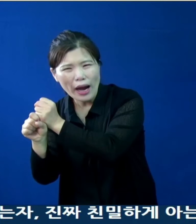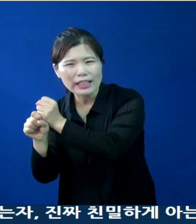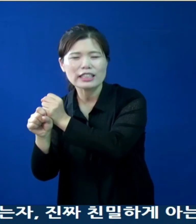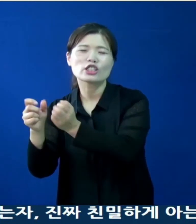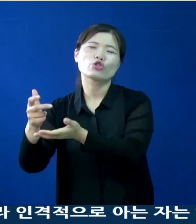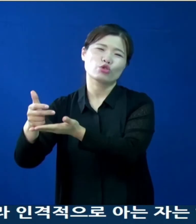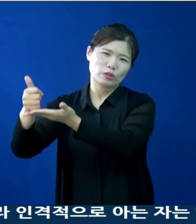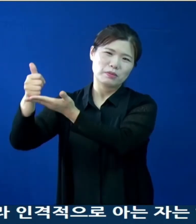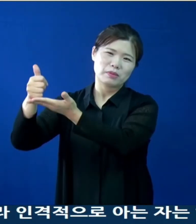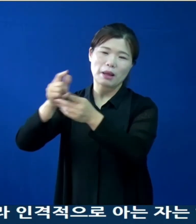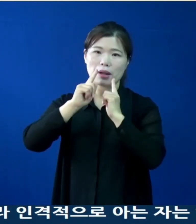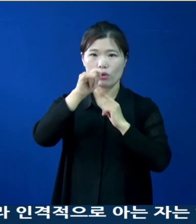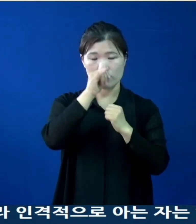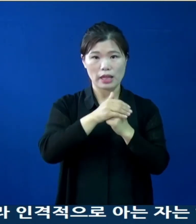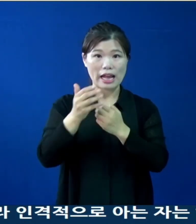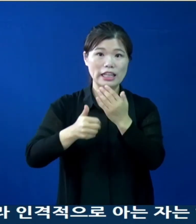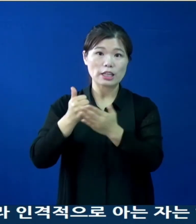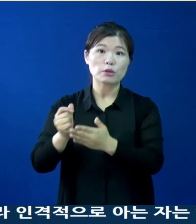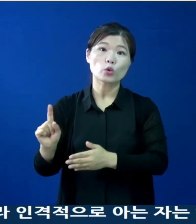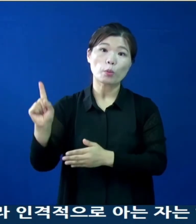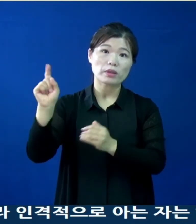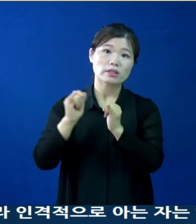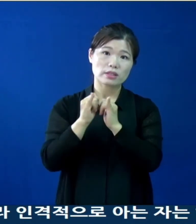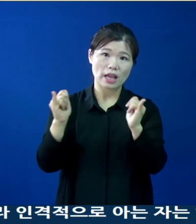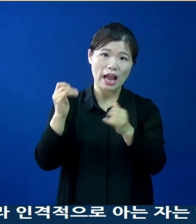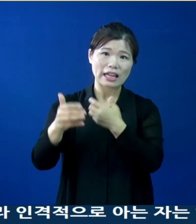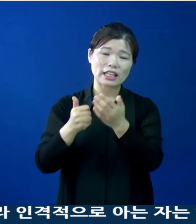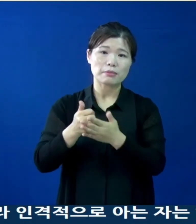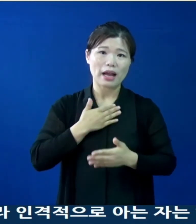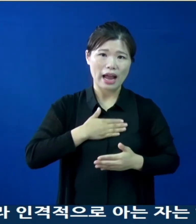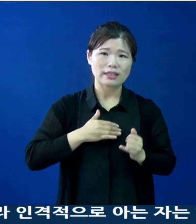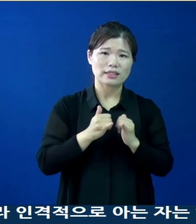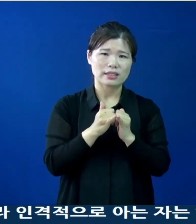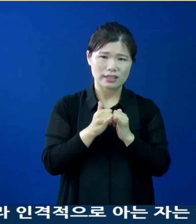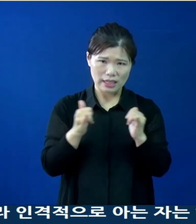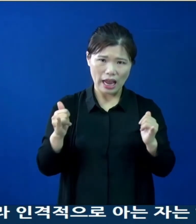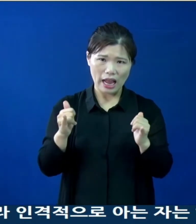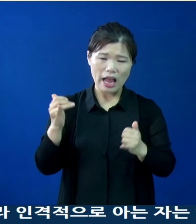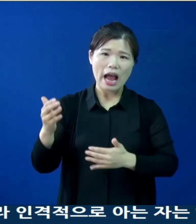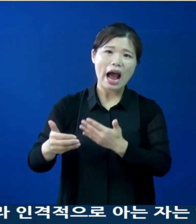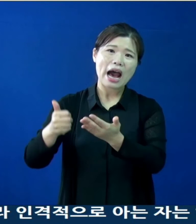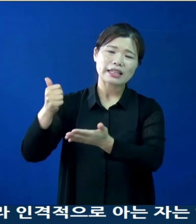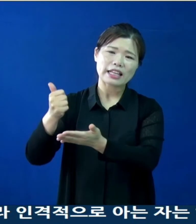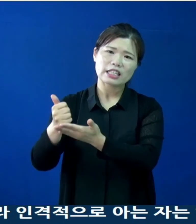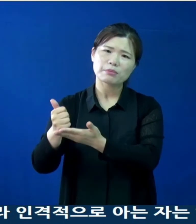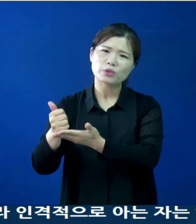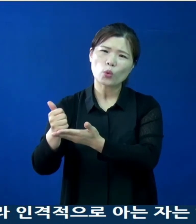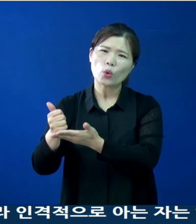하나님을 높이는 자, 하나님을 아는 자, 하나님도 그를